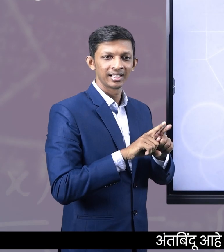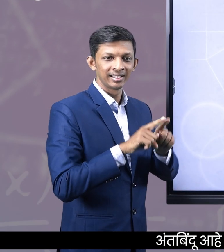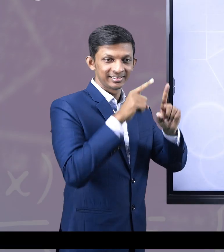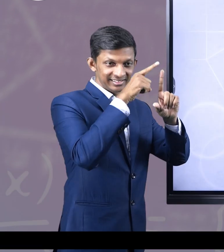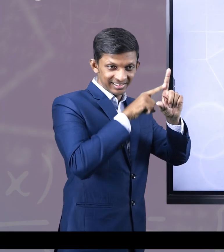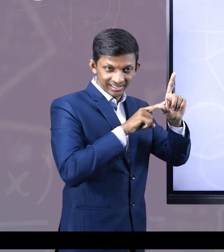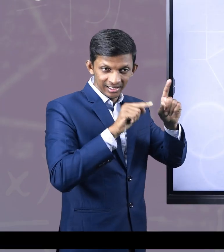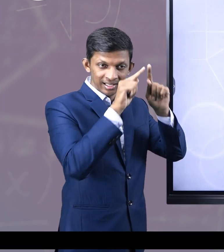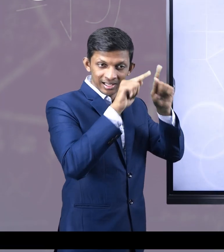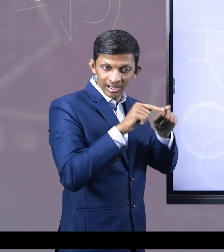कोन.